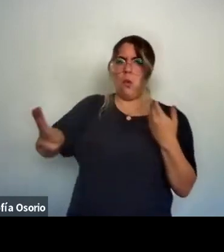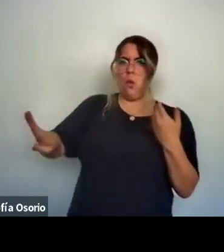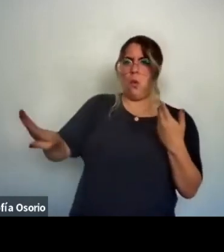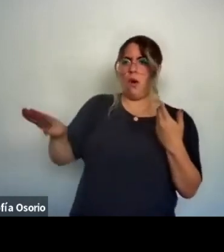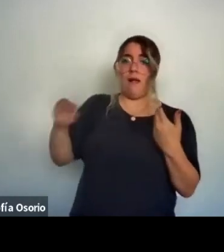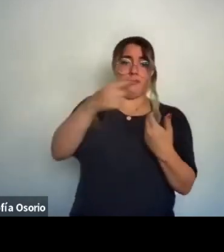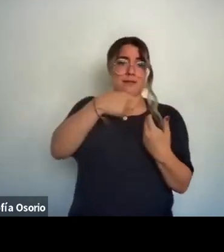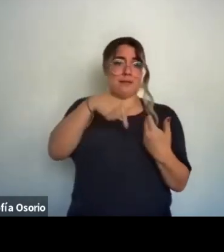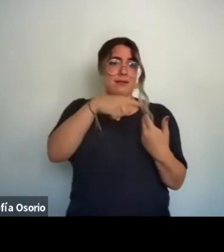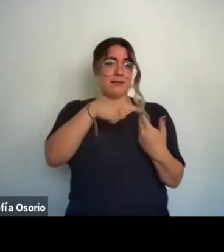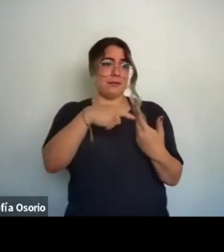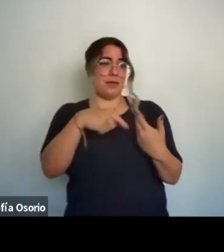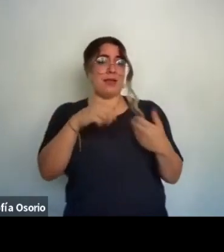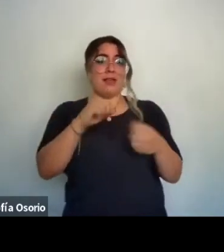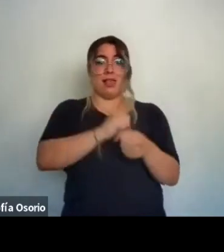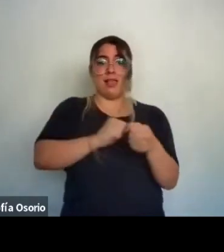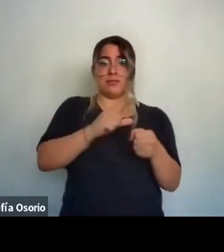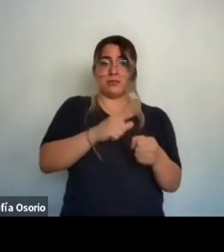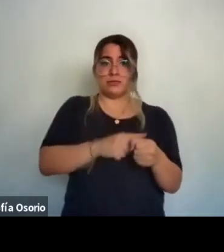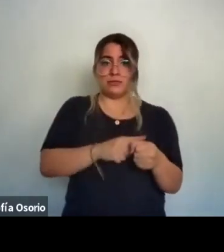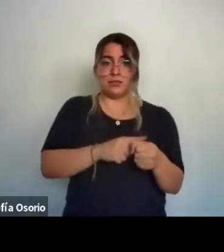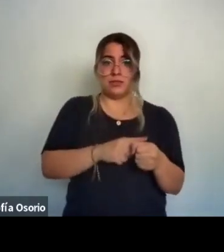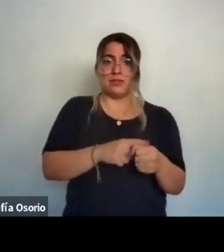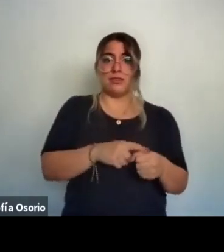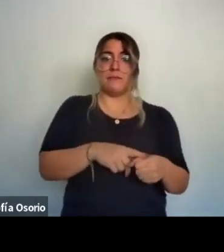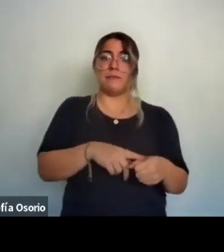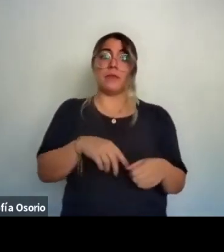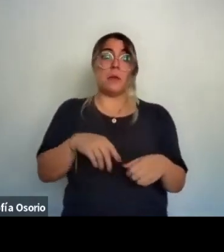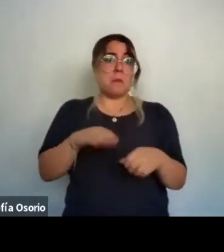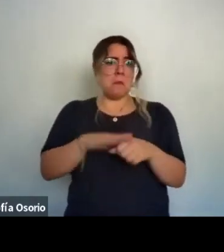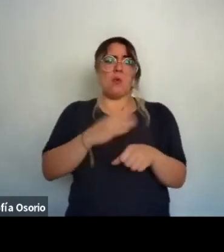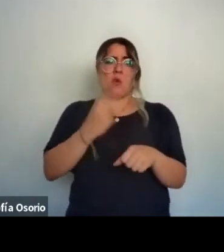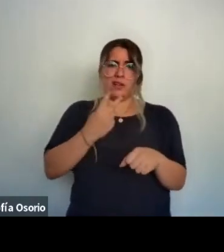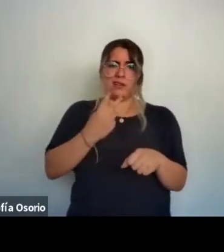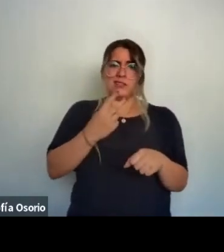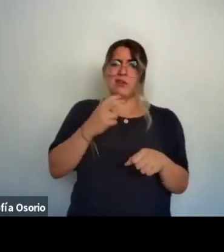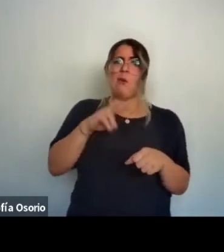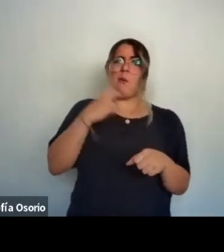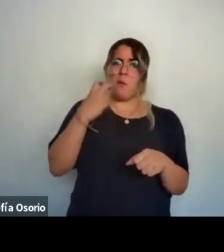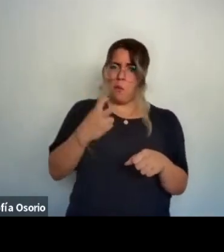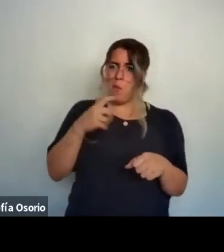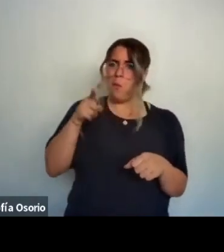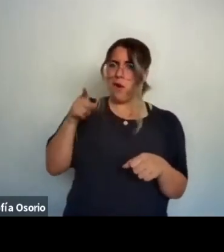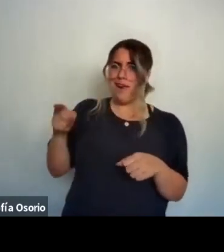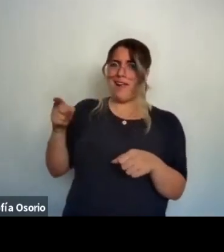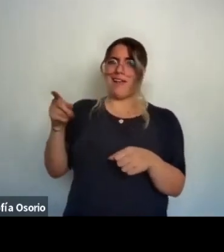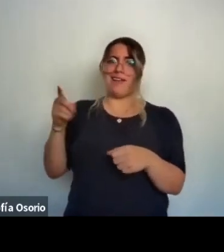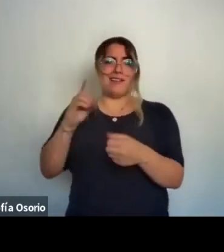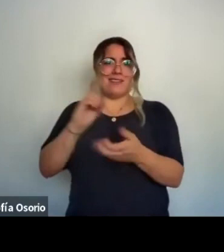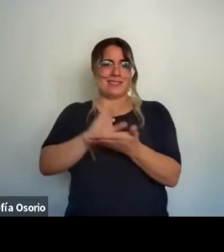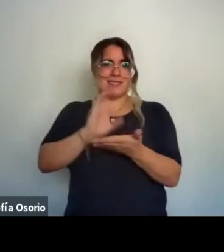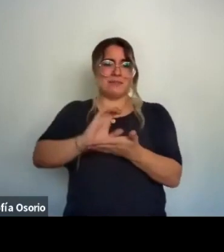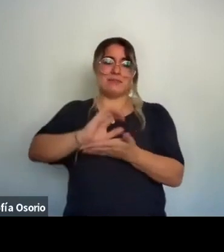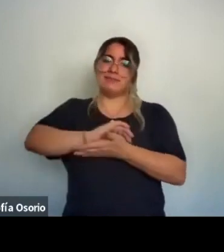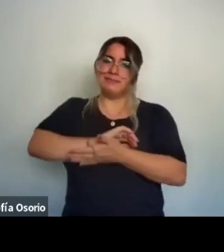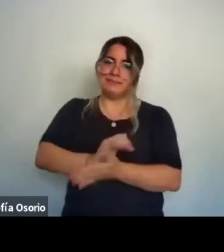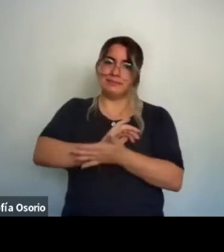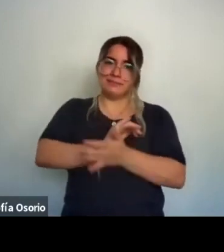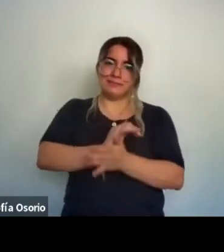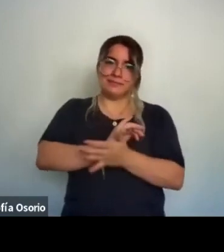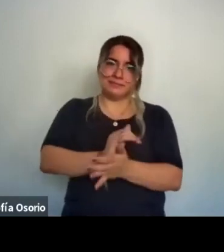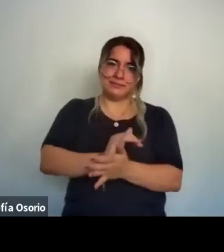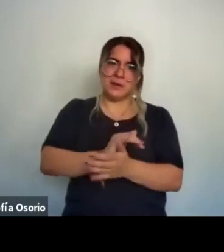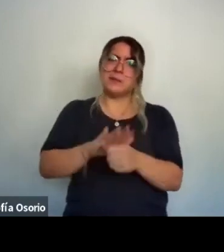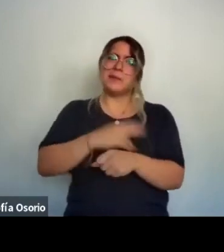en la sociedad. Por tanto, los discapacitados constituyen un grupo oprimido de la sociedad. Para entenderlo,